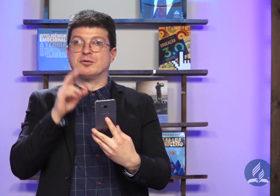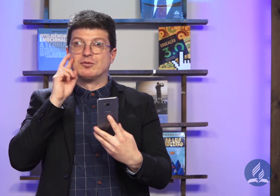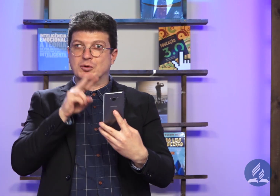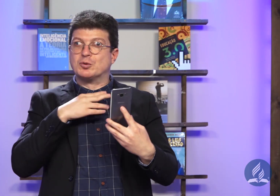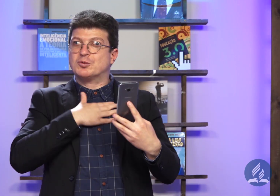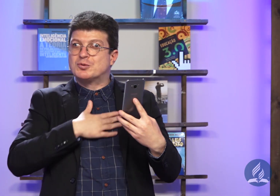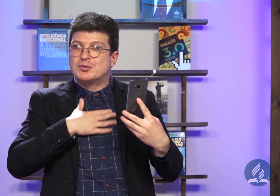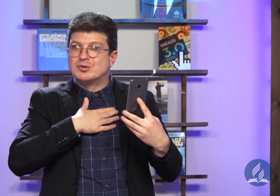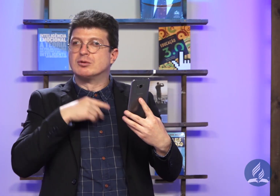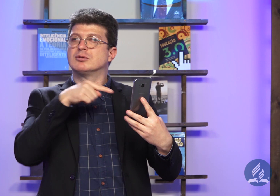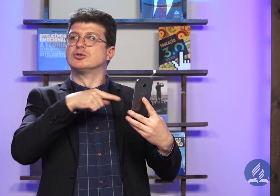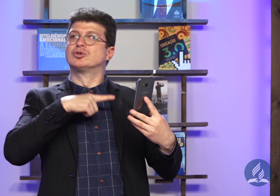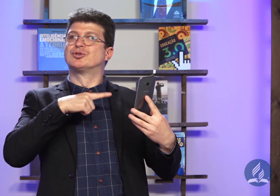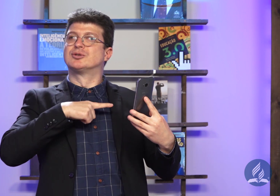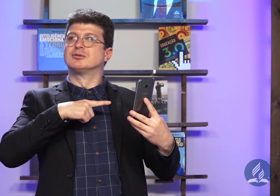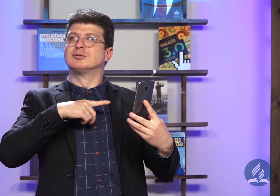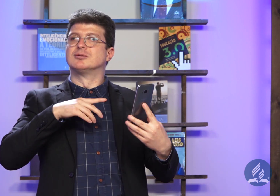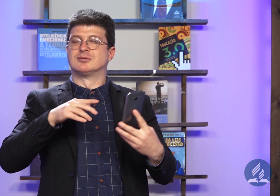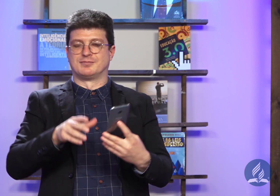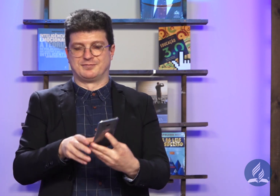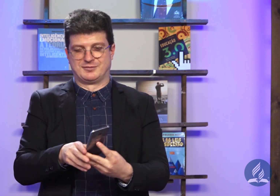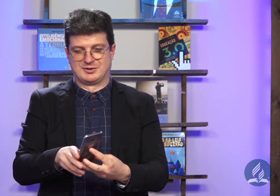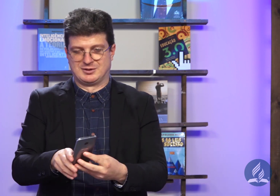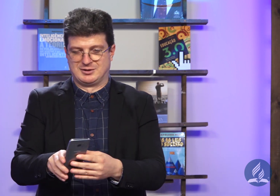Uau, vocês viram? Que bacana! Gostaram?